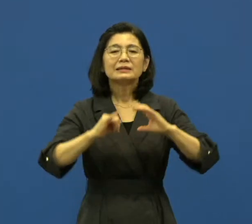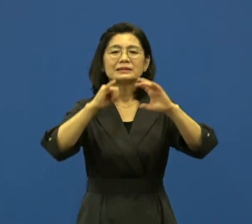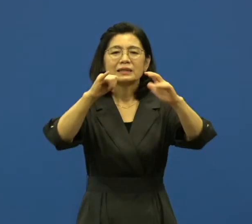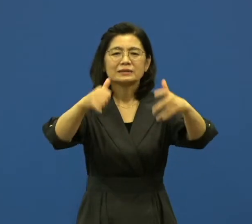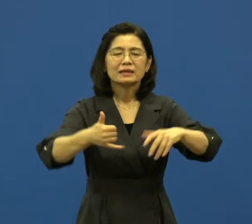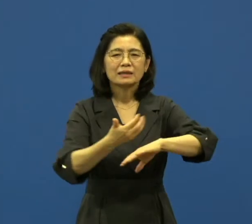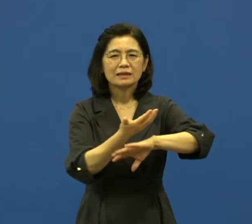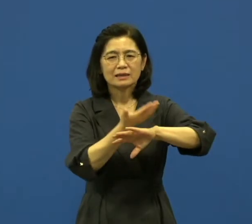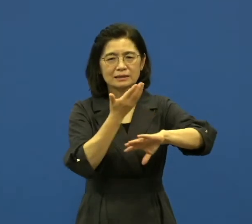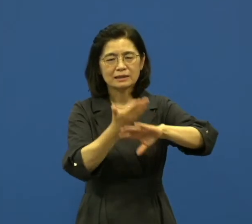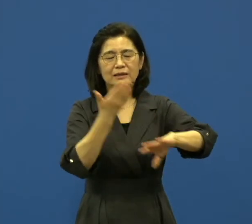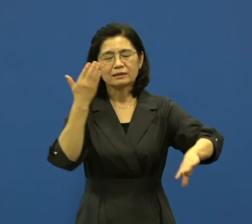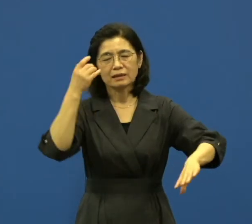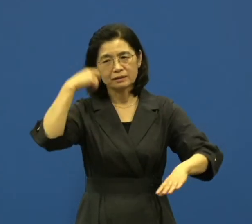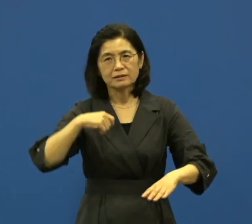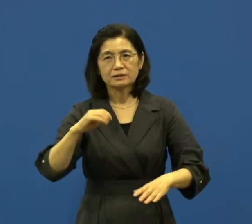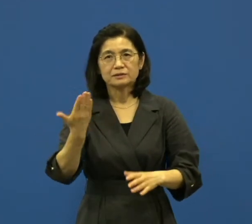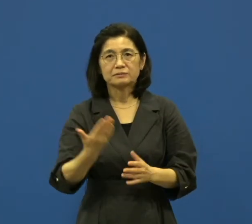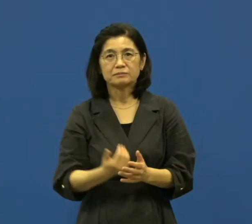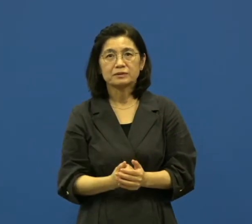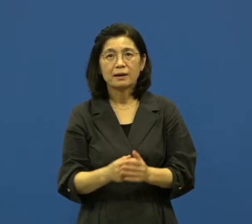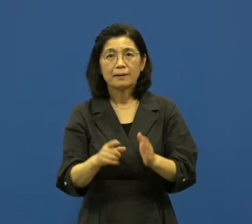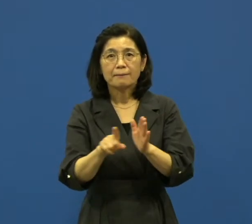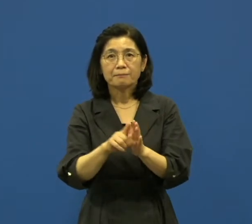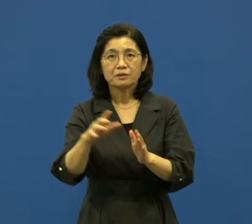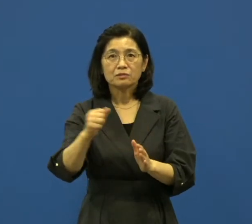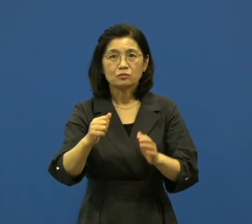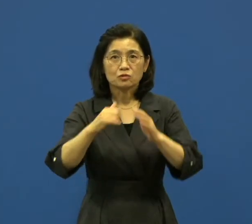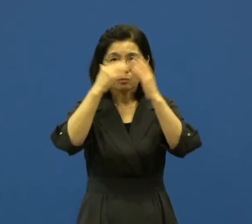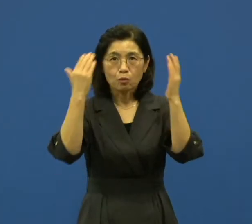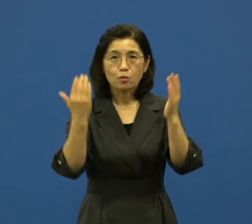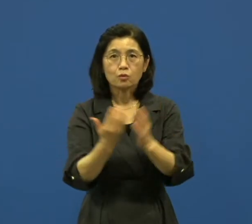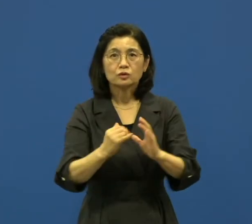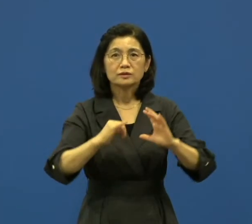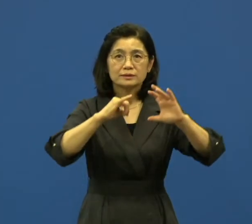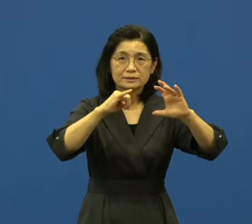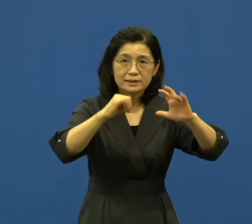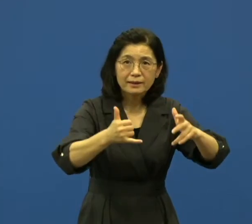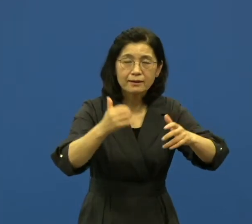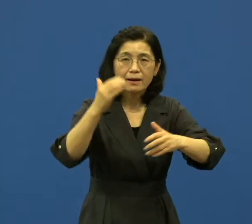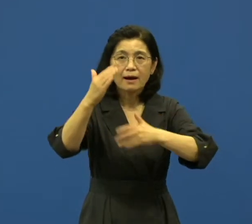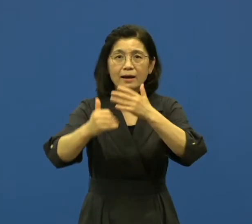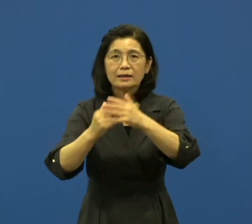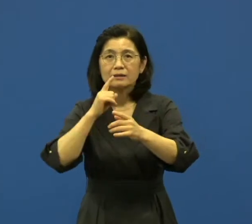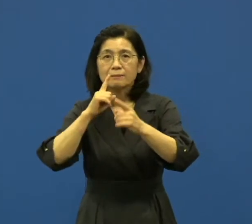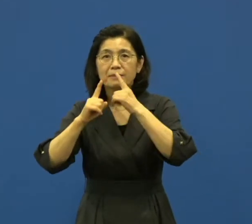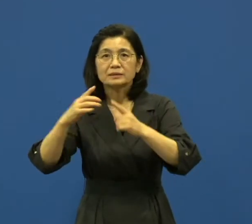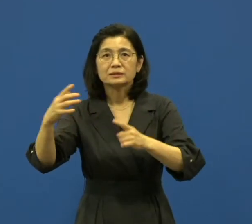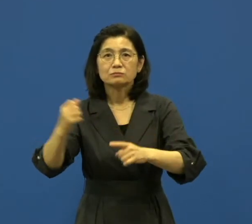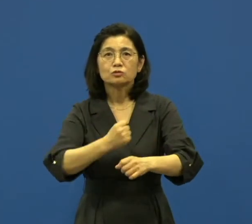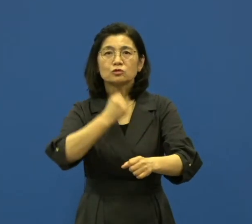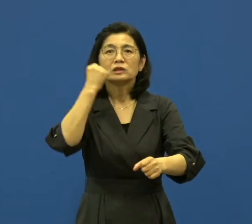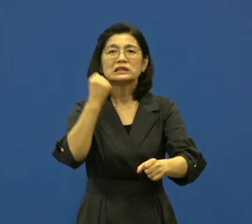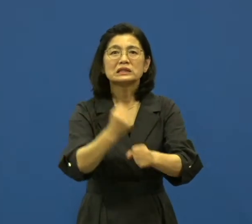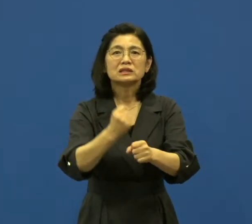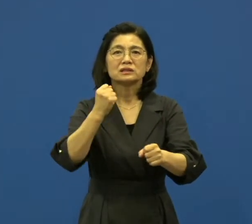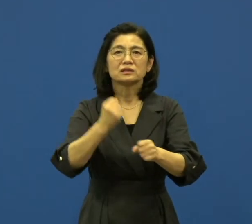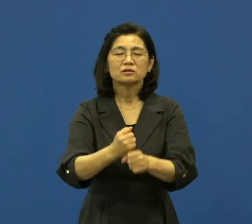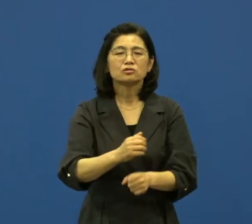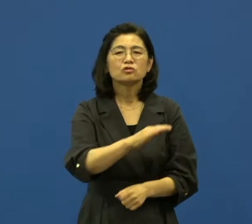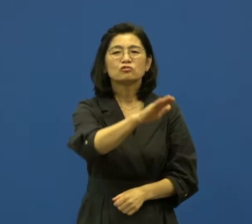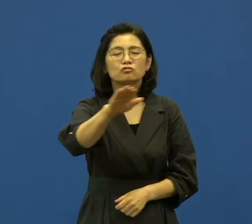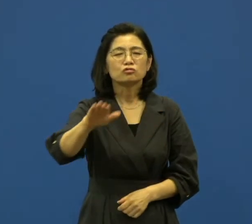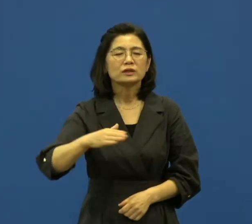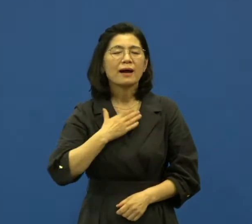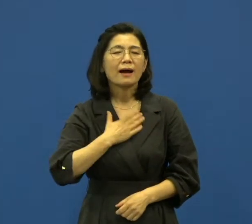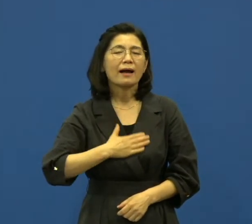히브리서 11장 3절을 보십시오. 믿음으로 모든 세계가 하나님의 말씀으로 지어진 줄을 우리가 아나니